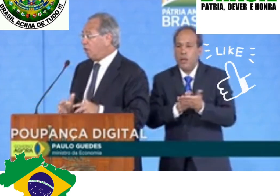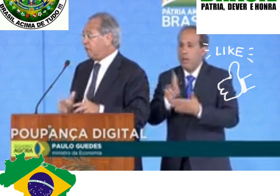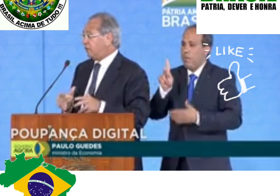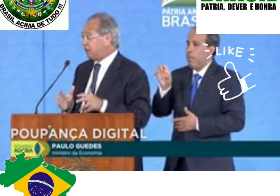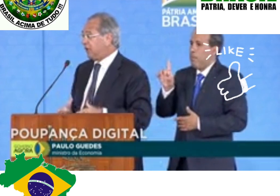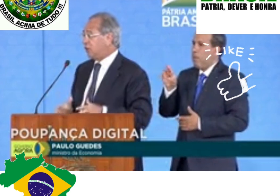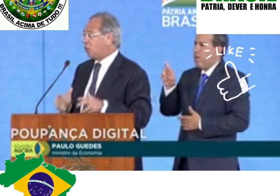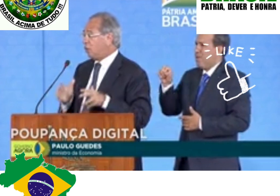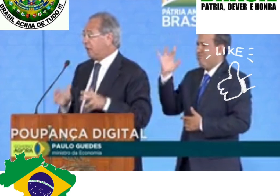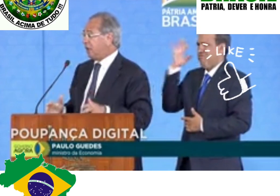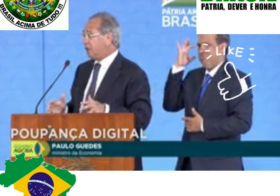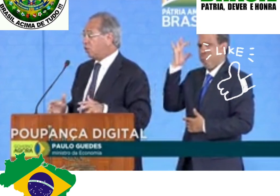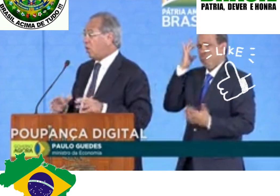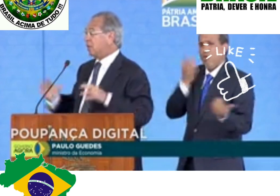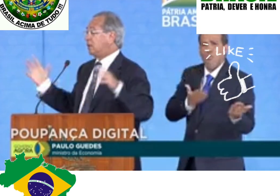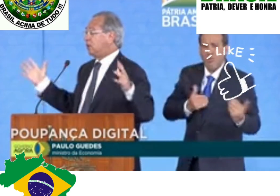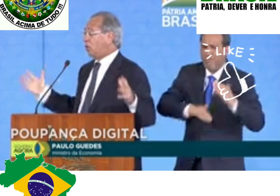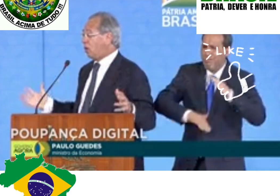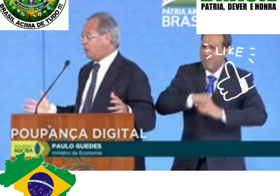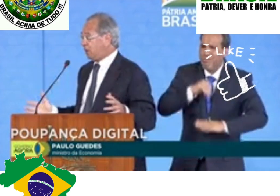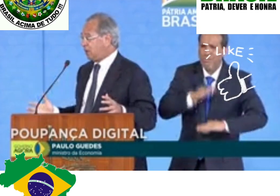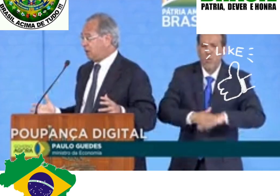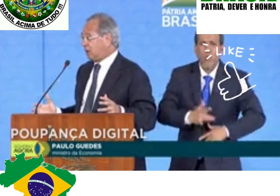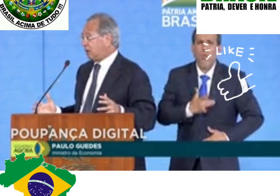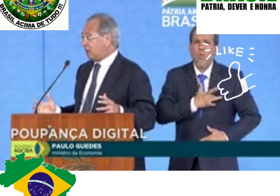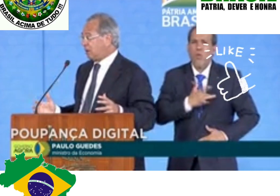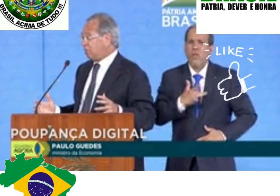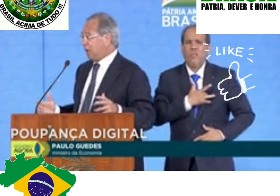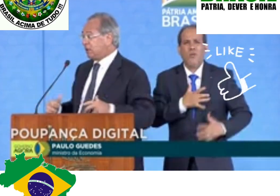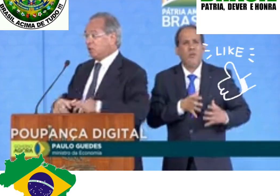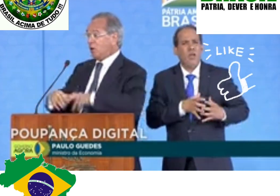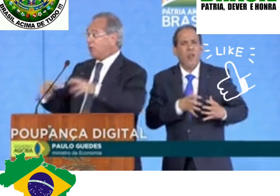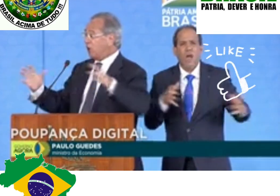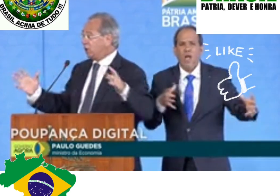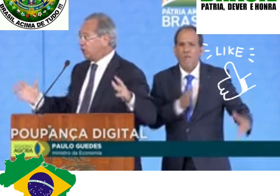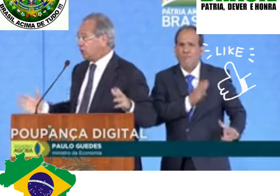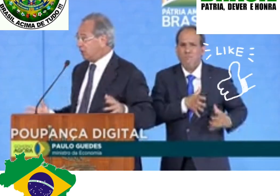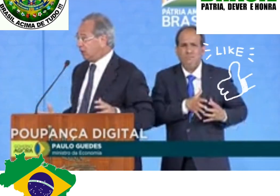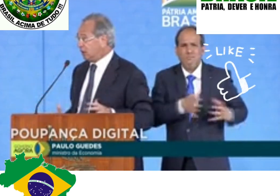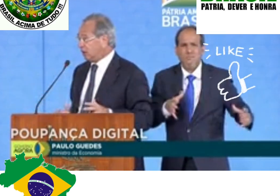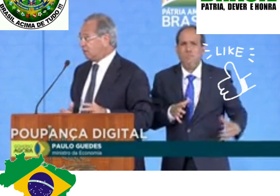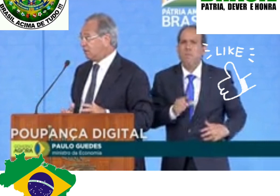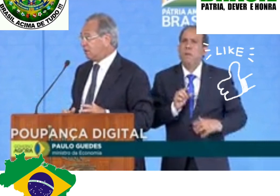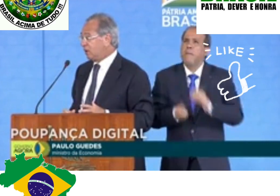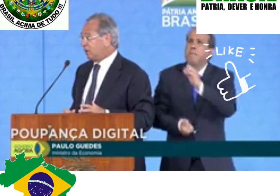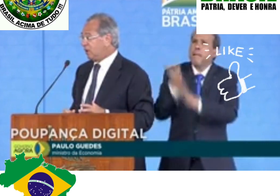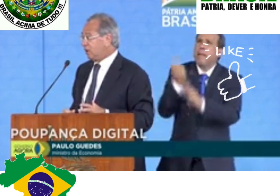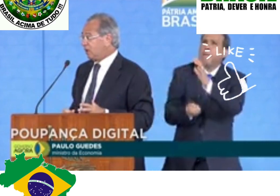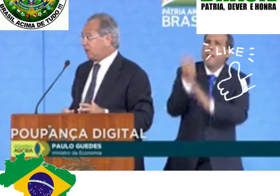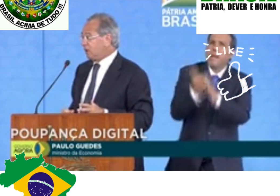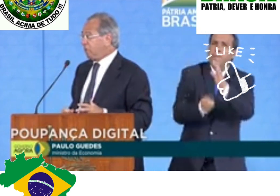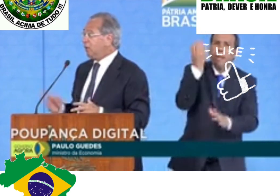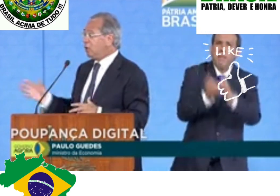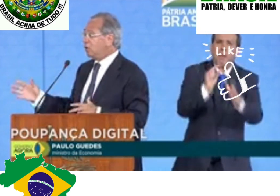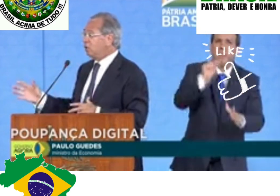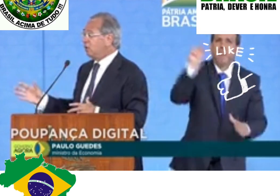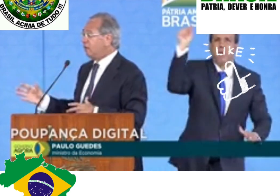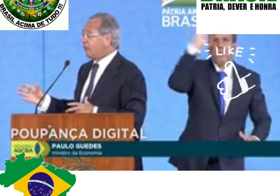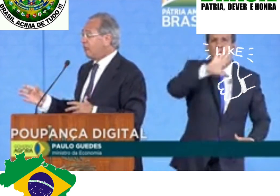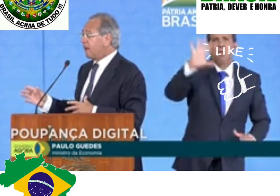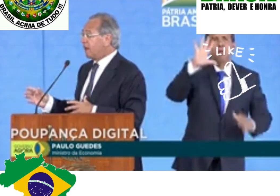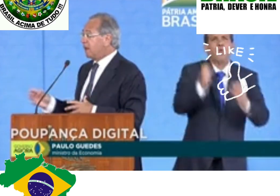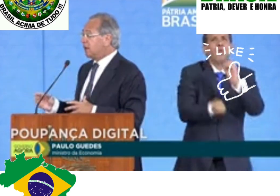gestor, jovem, eficiente, competente, coração enorme, Brasil afora digitalizando, e